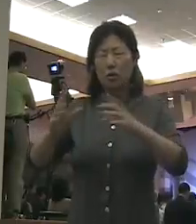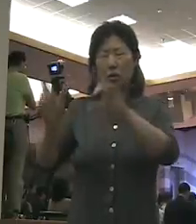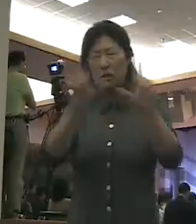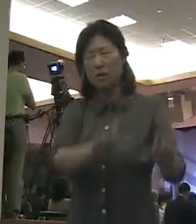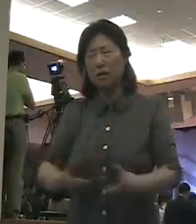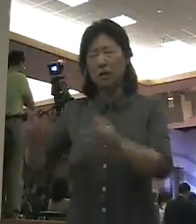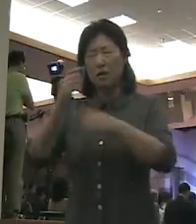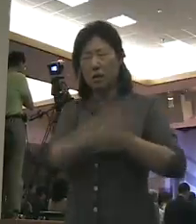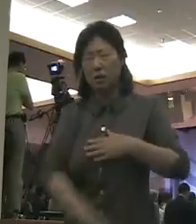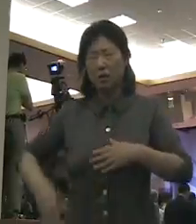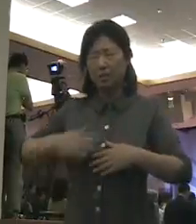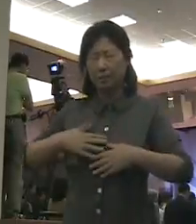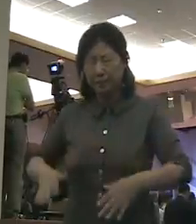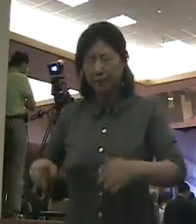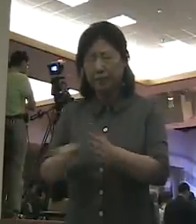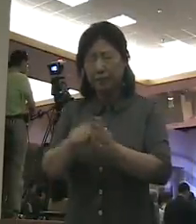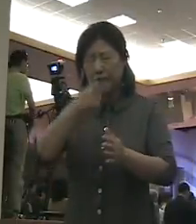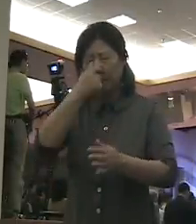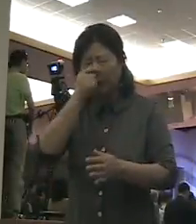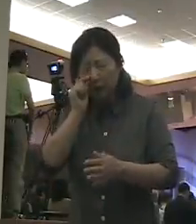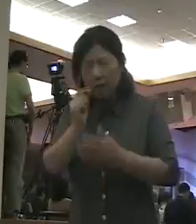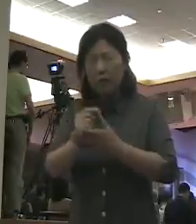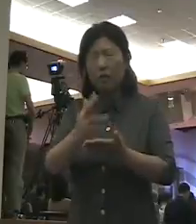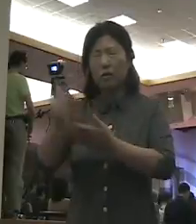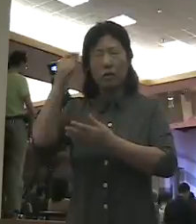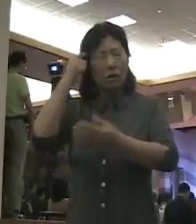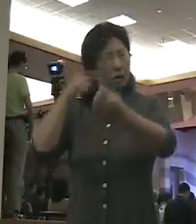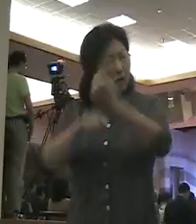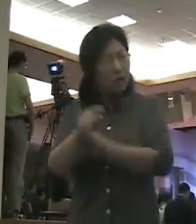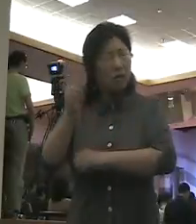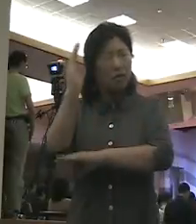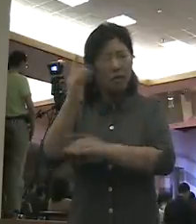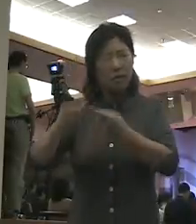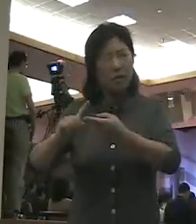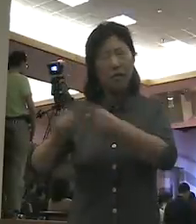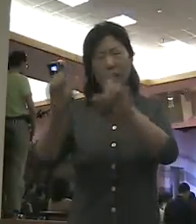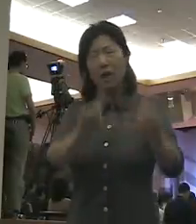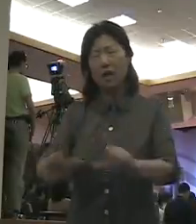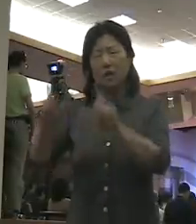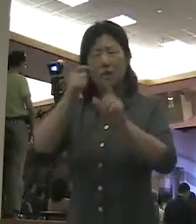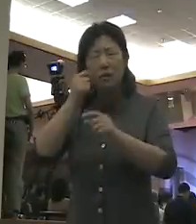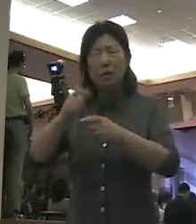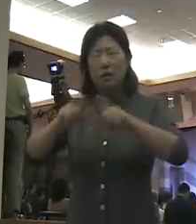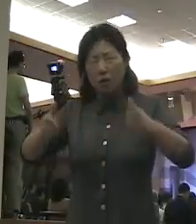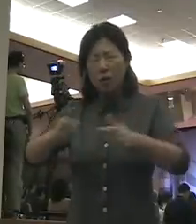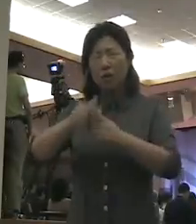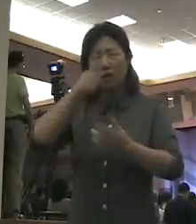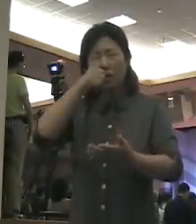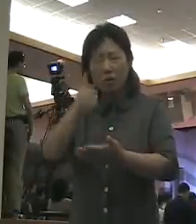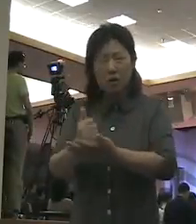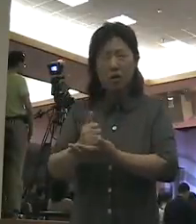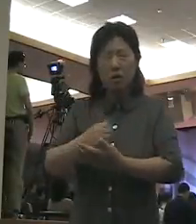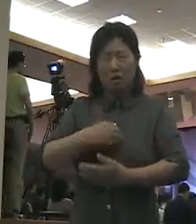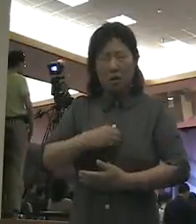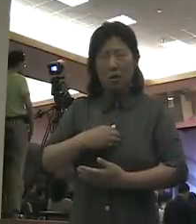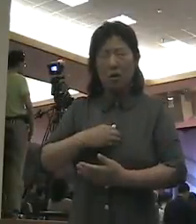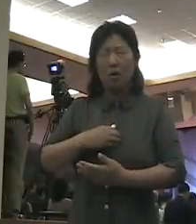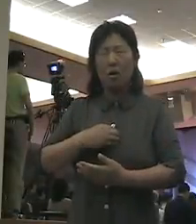육신이 연약하고 믿음이 부족하여 주님의 뜻과 말씀대로 살지 못하고 여러 가지 죄악과 허물을 가지고 이 자리에 왔습니다. 이 시간